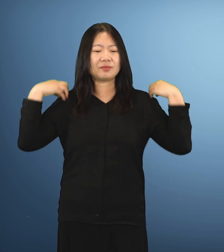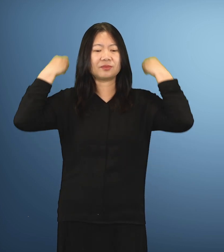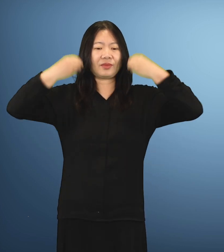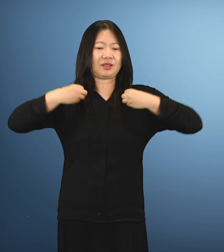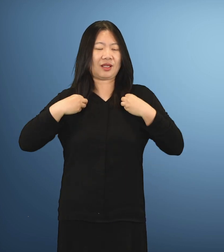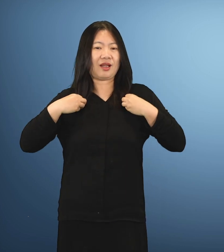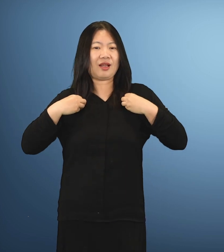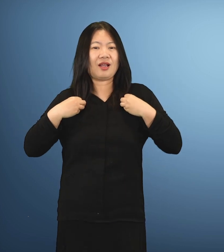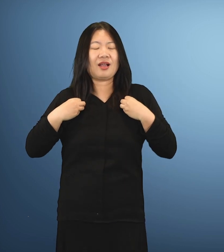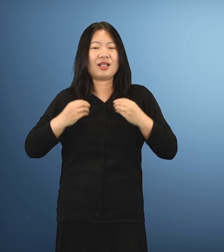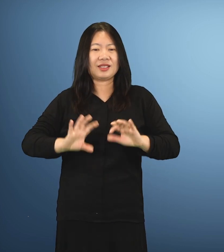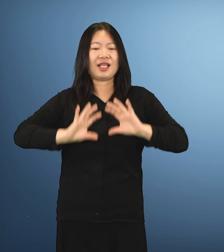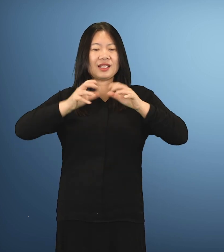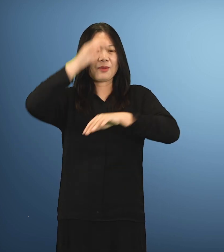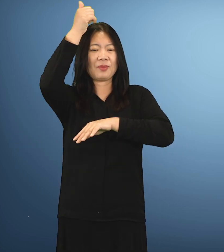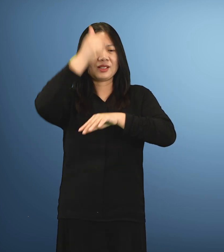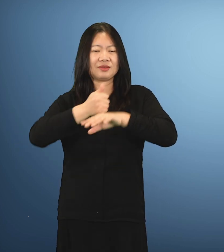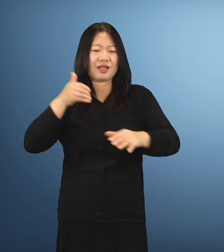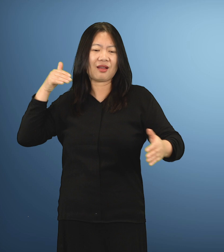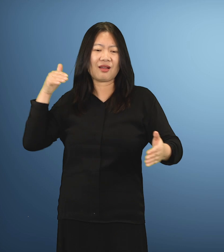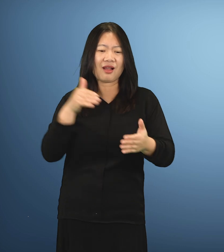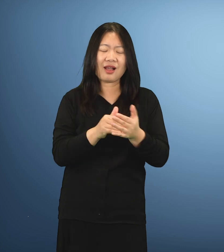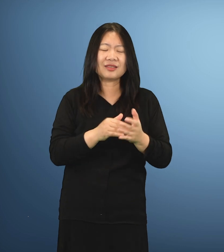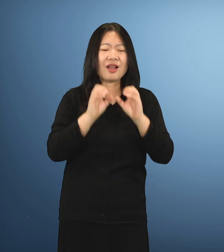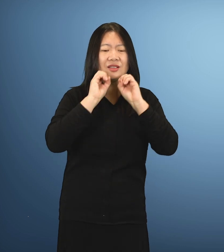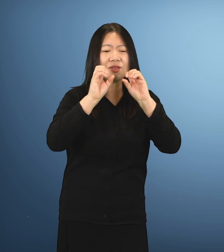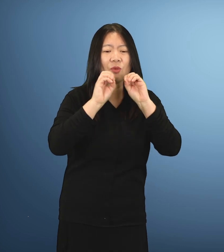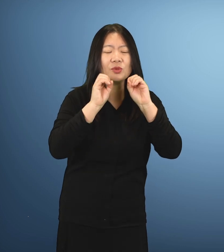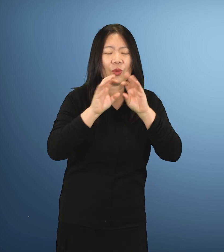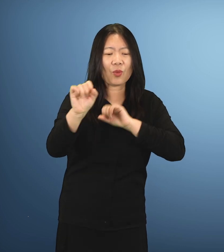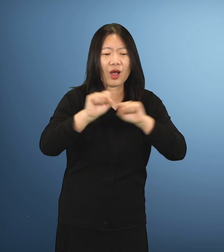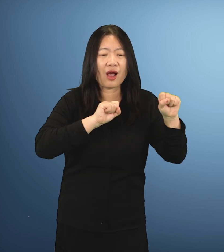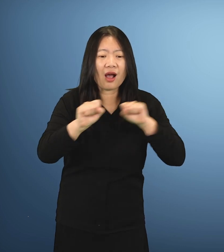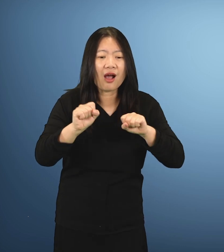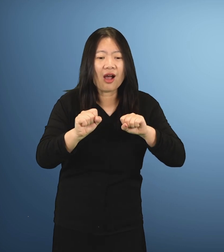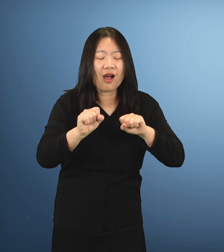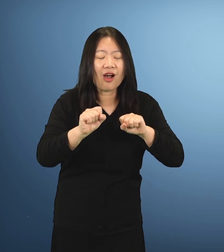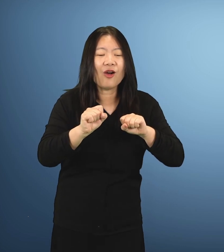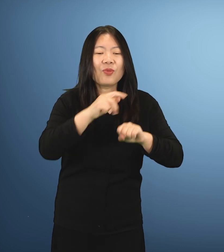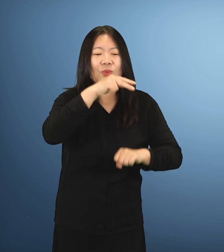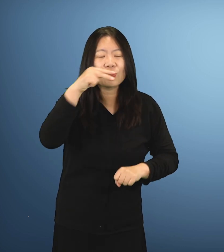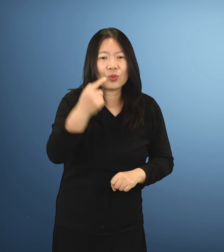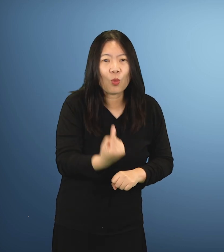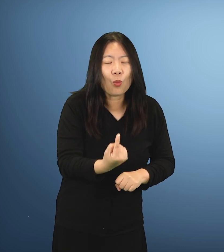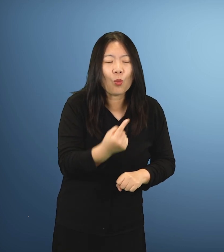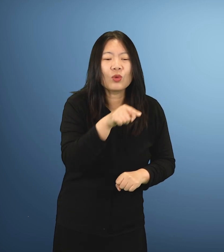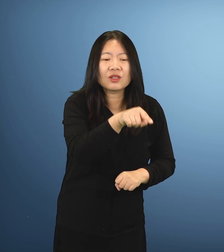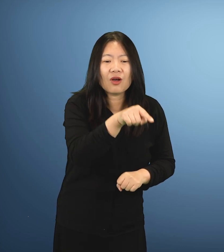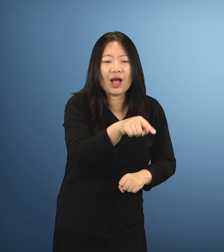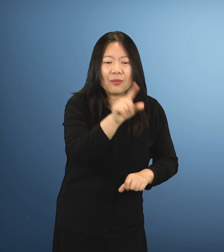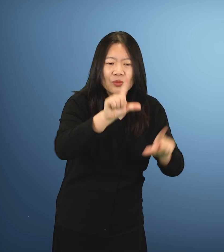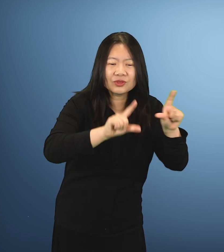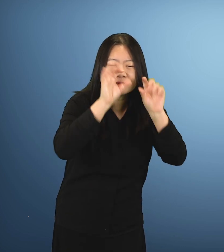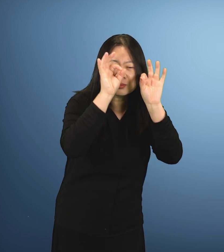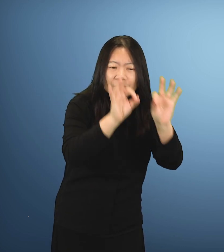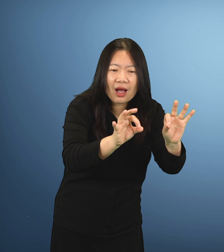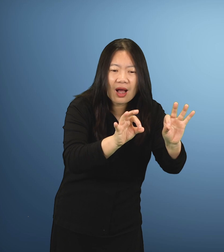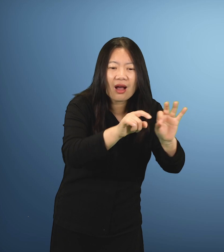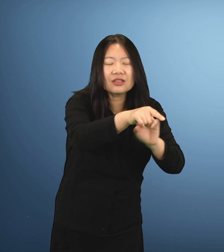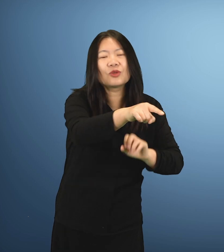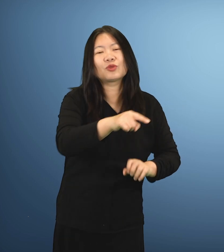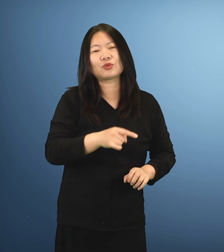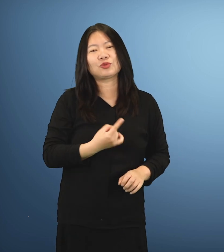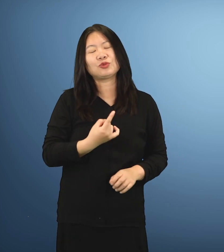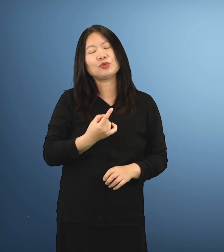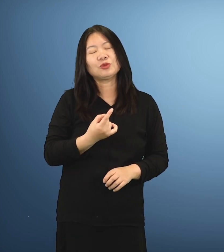메고 땅끝까지 나가서 선교하는 것도 커다란 의미에서는 추수의 일원인